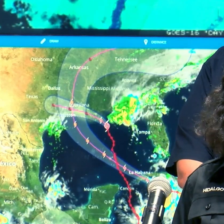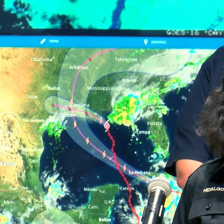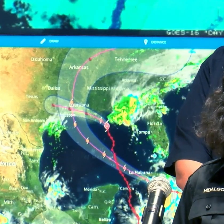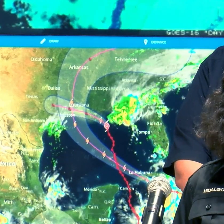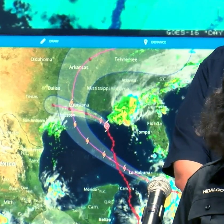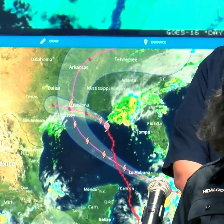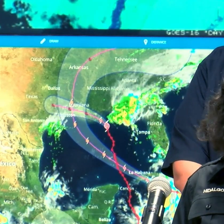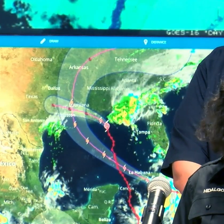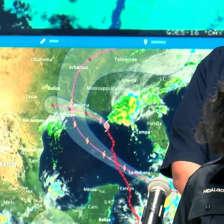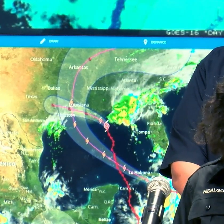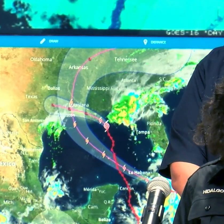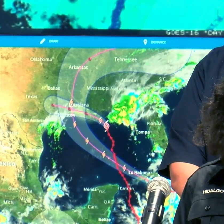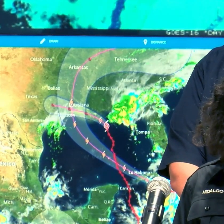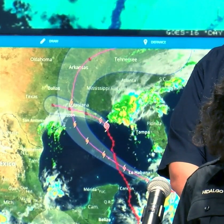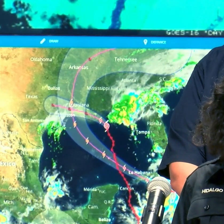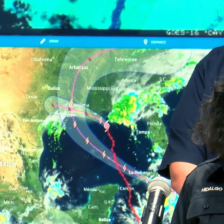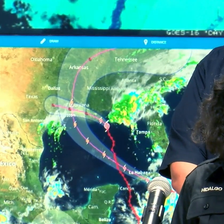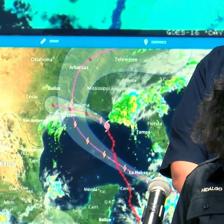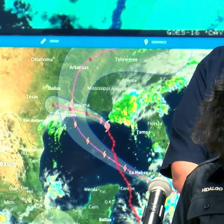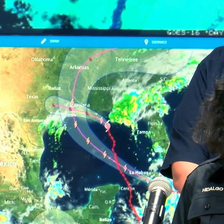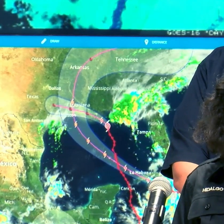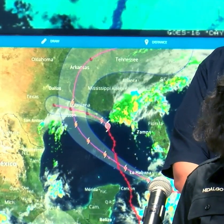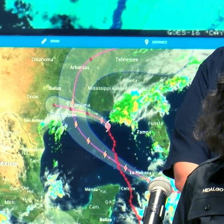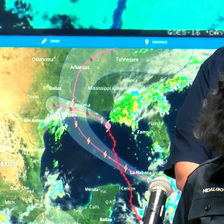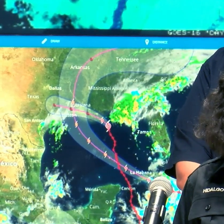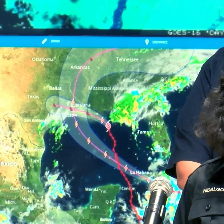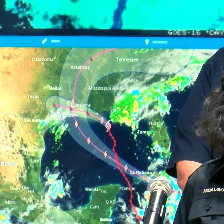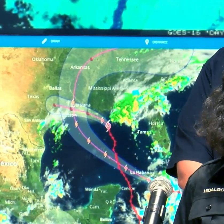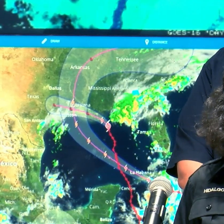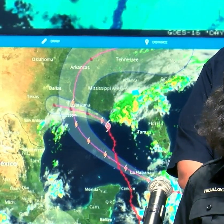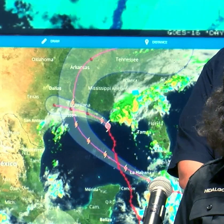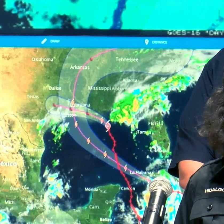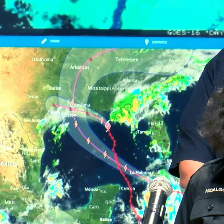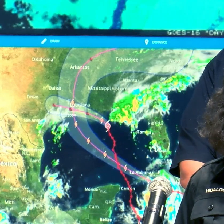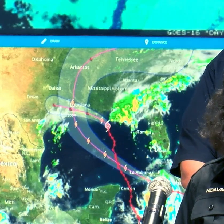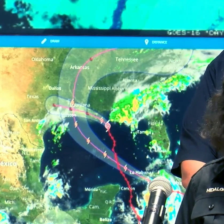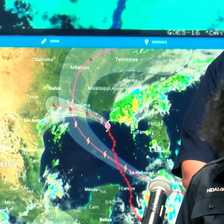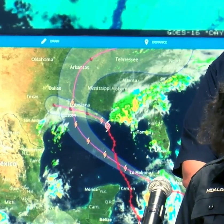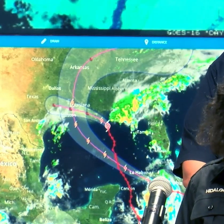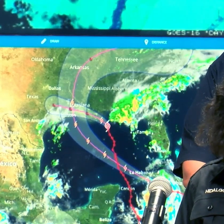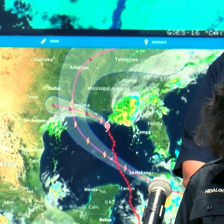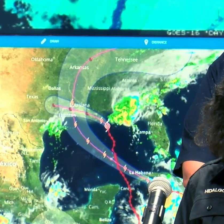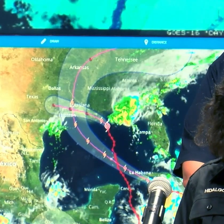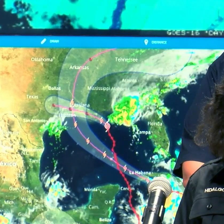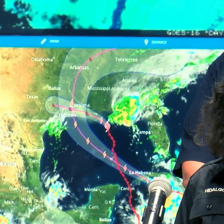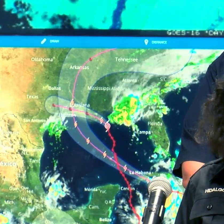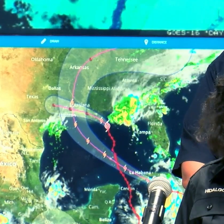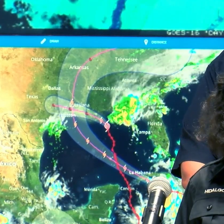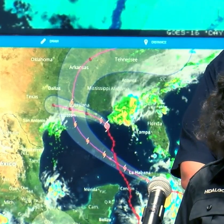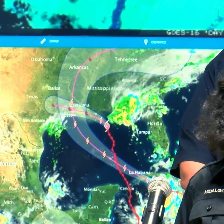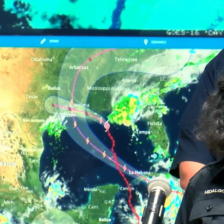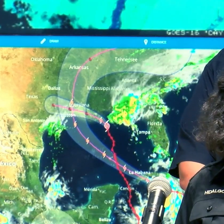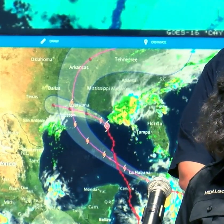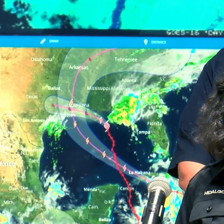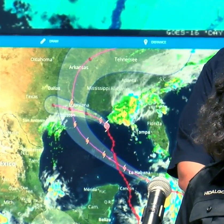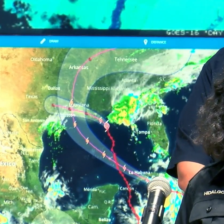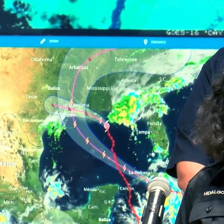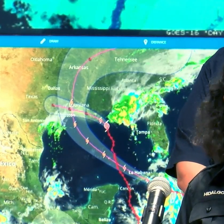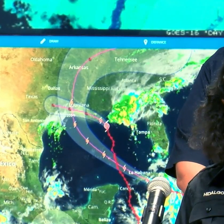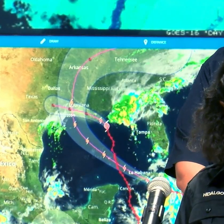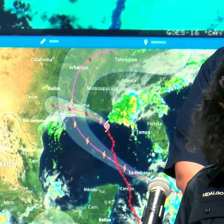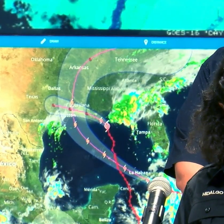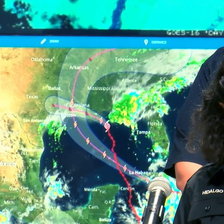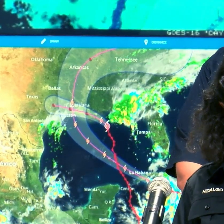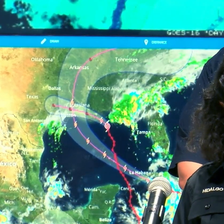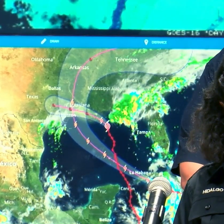tendrá impactos mínimos en nuestra área, tal vez algunas lluvias, pero no mucho impacto. Ahora el enfoque debe ser